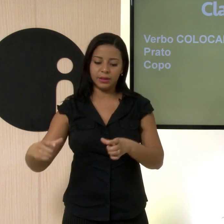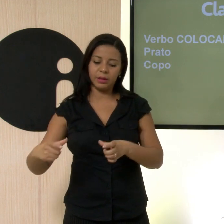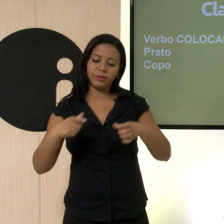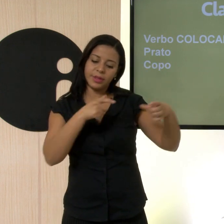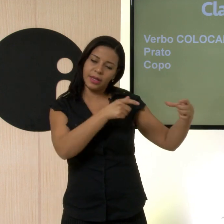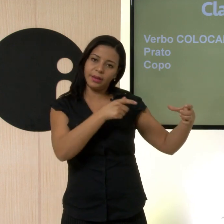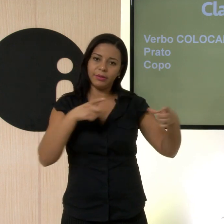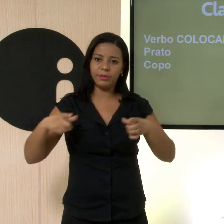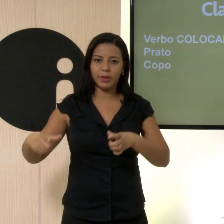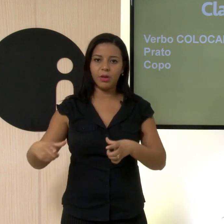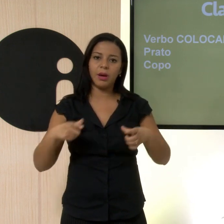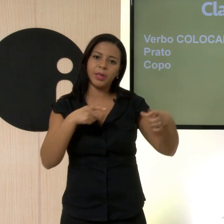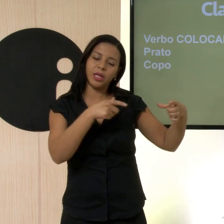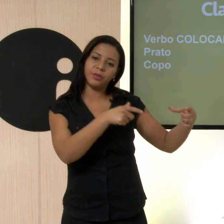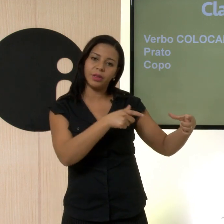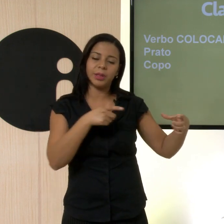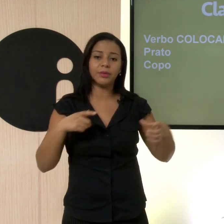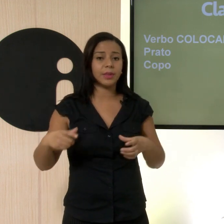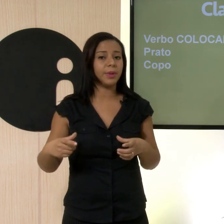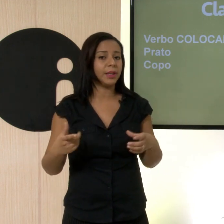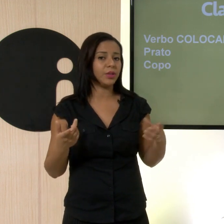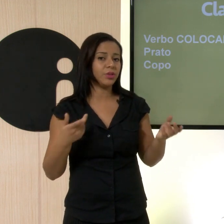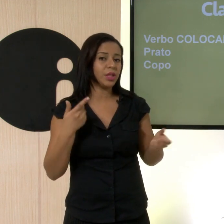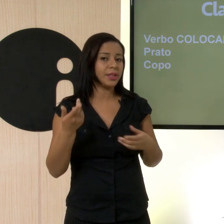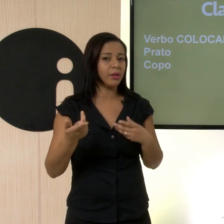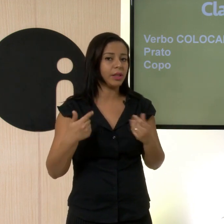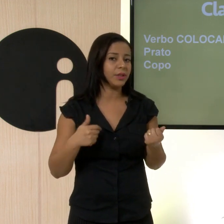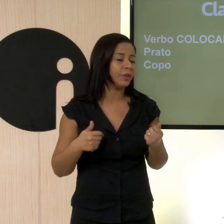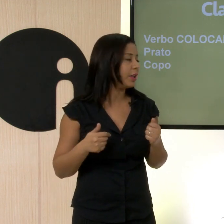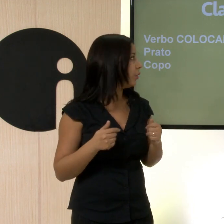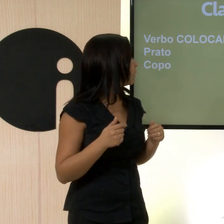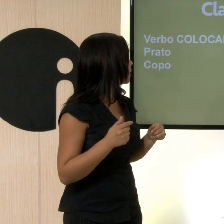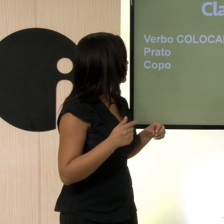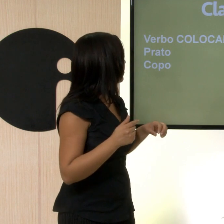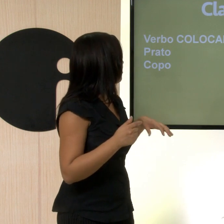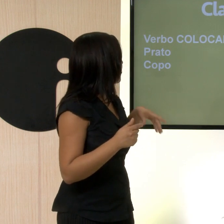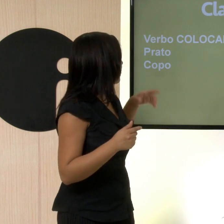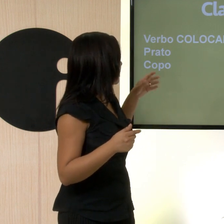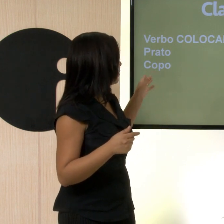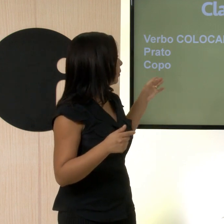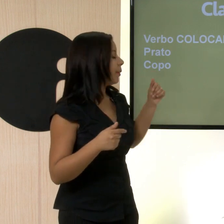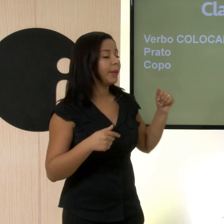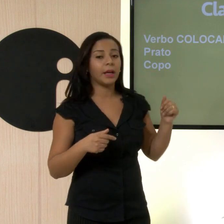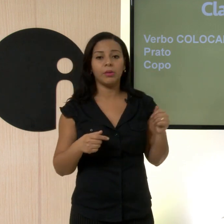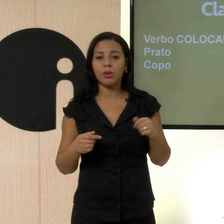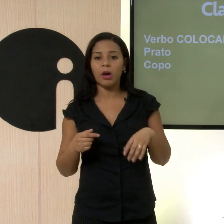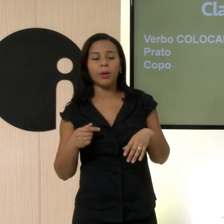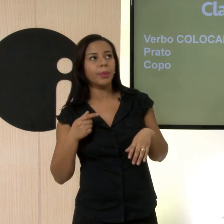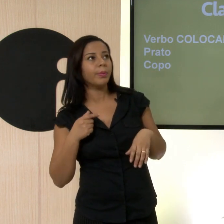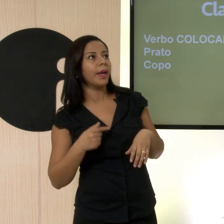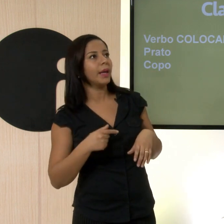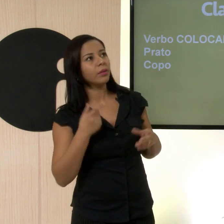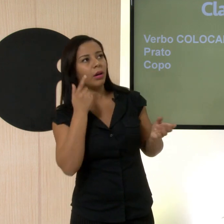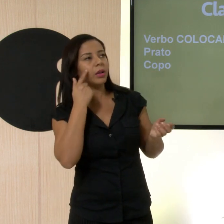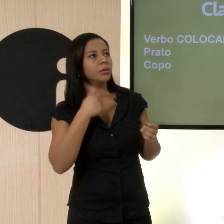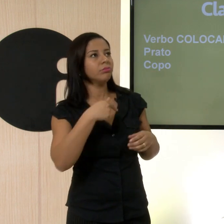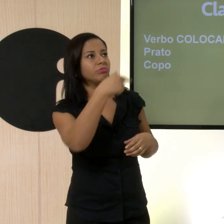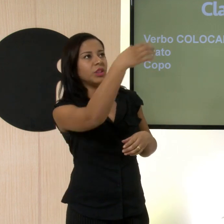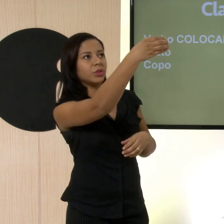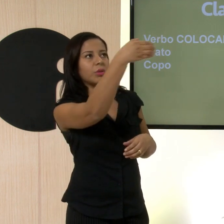Então, você vê qual a melhor forma que você pretende utilizar o classificador. Também, se for para pegar um copo, eu pego, olho, vejo um